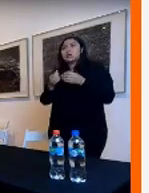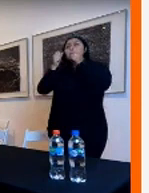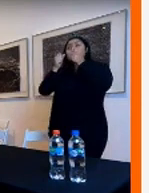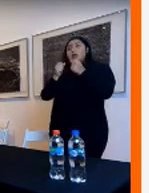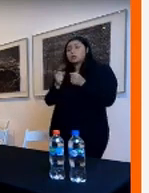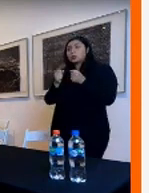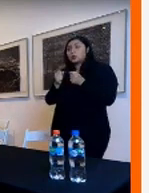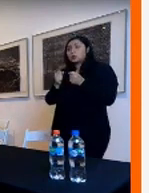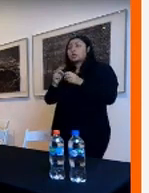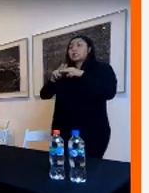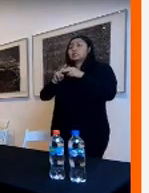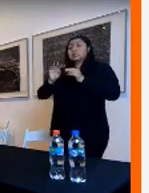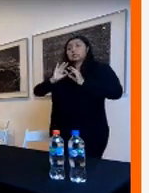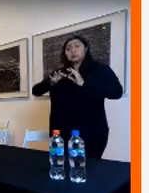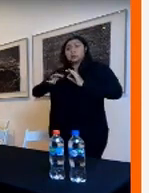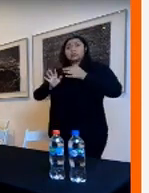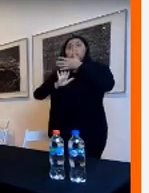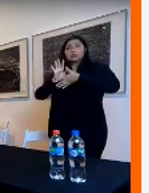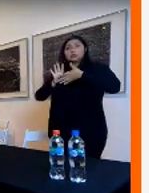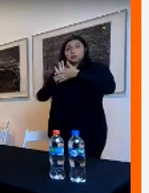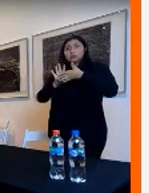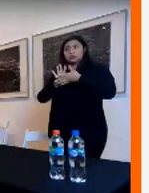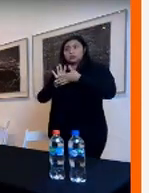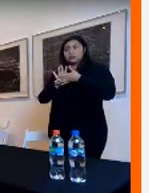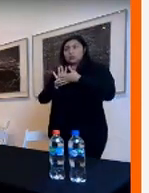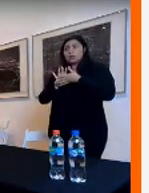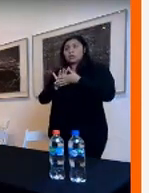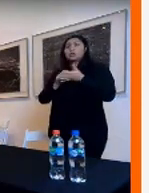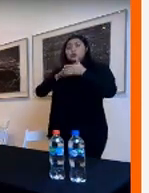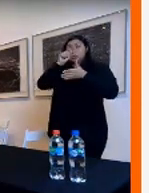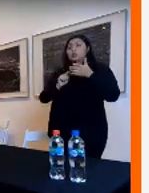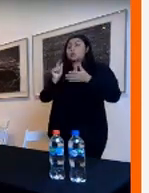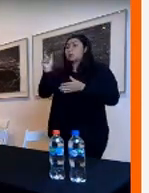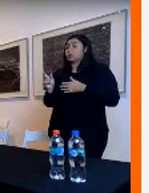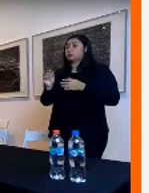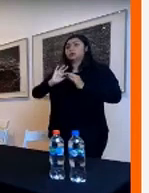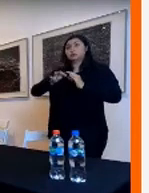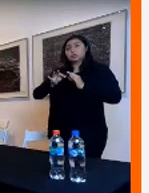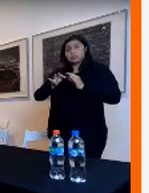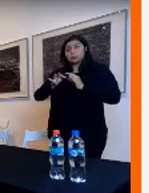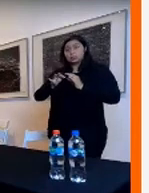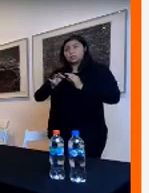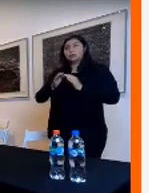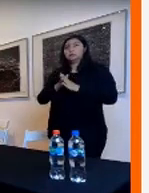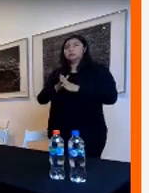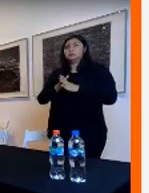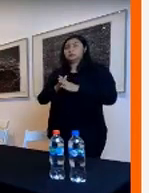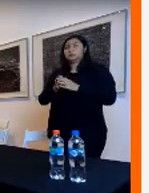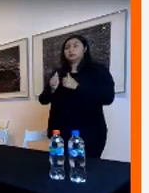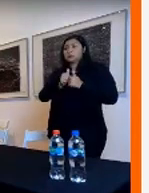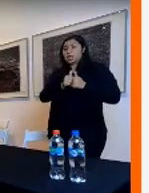traducción en lengua de señas, contratamos a traductores especializados. Hicimos los recorridos del museo en video